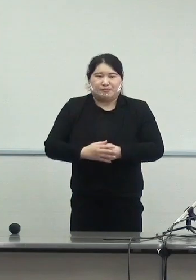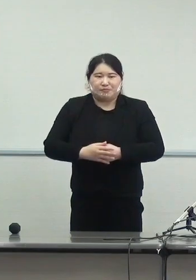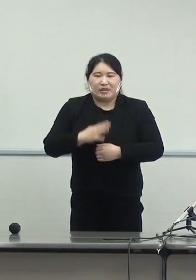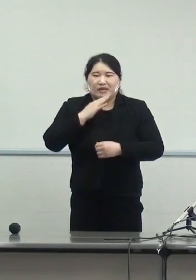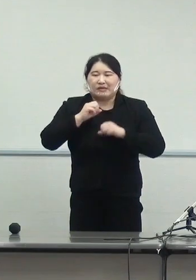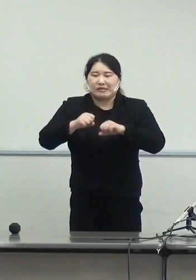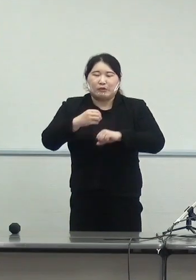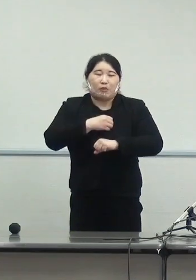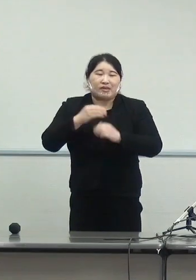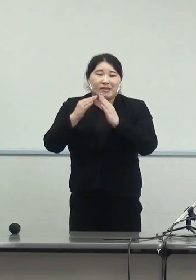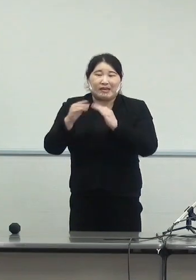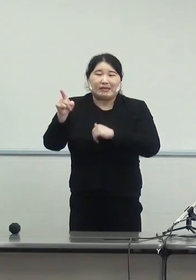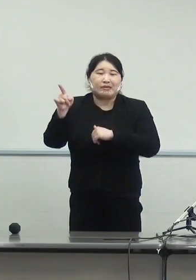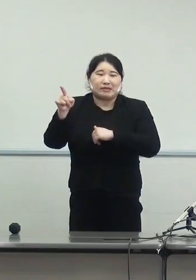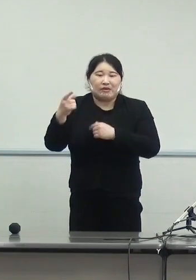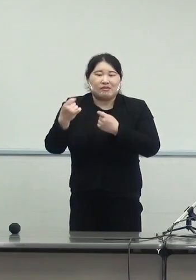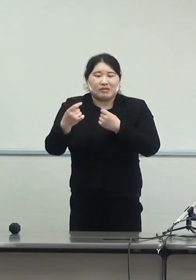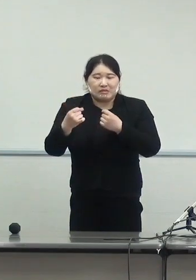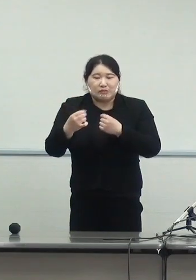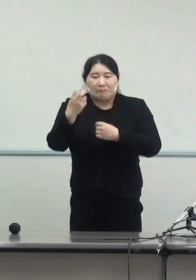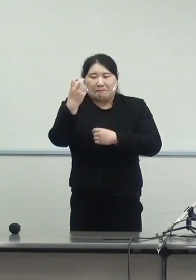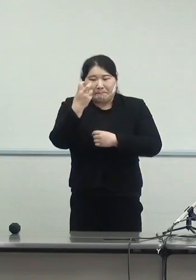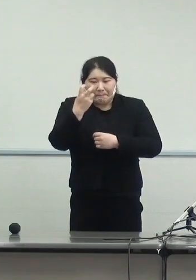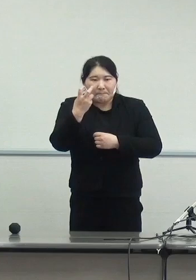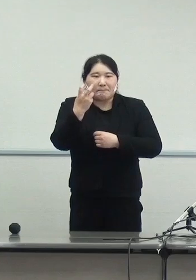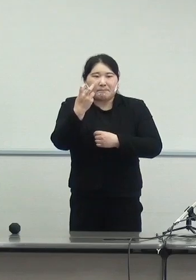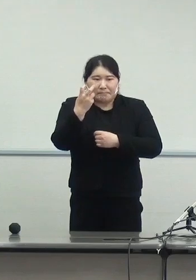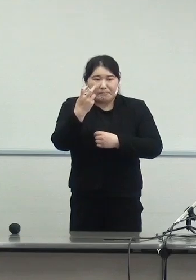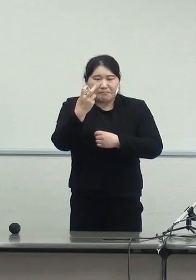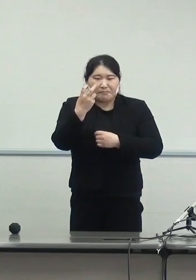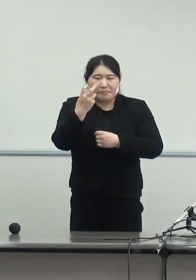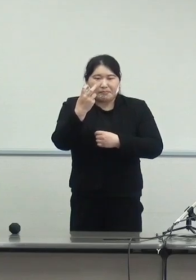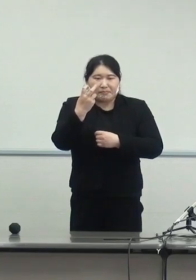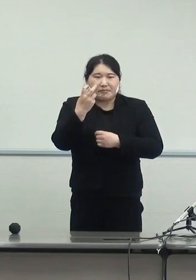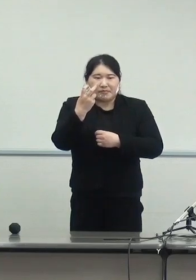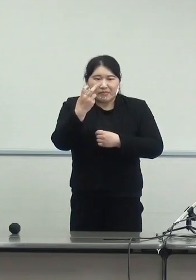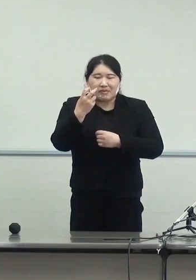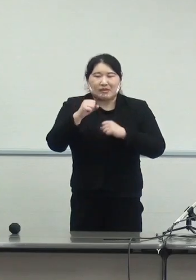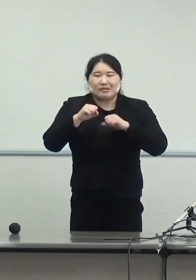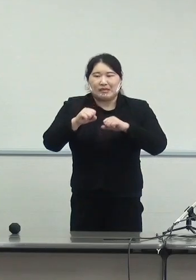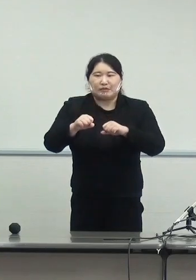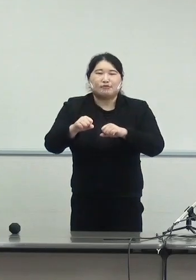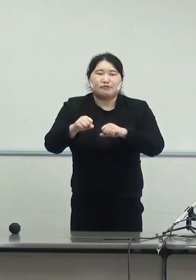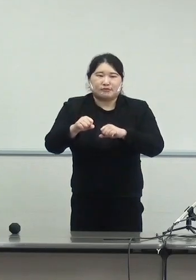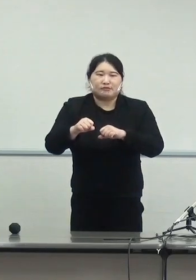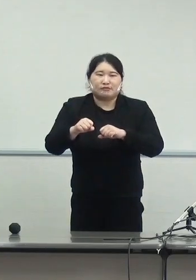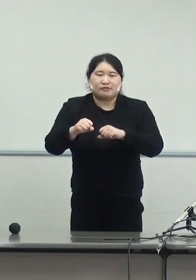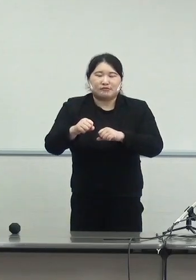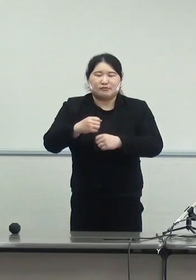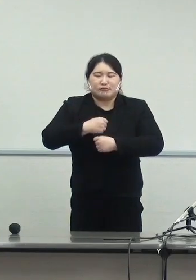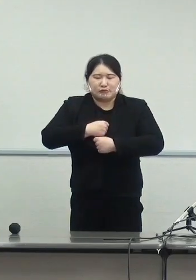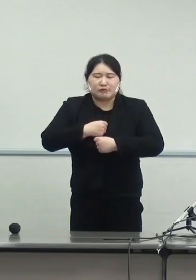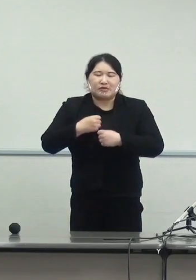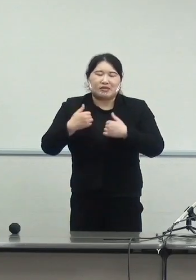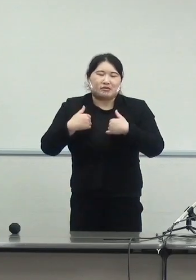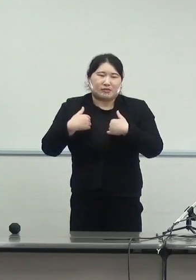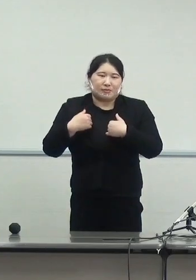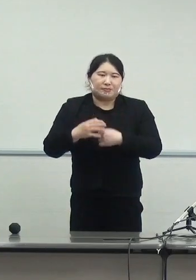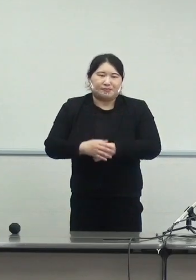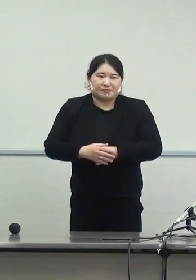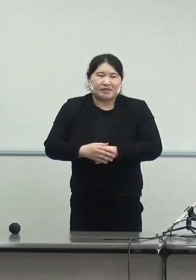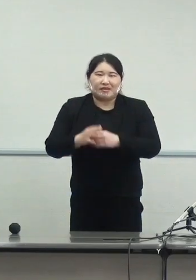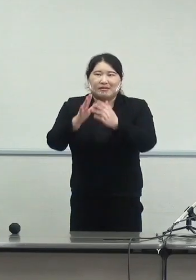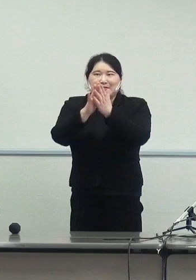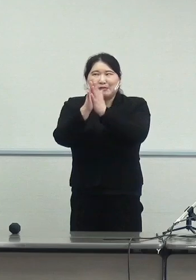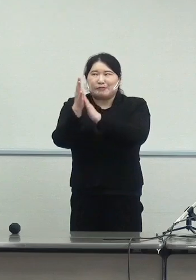しっかり見ていただく、パトロールも含めてしていただくとは報告を受けてますので、その辺にご留意いただいて、桜というもの